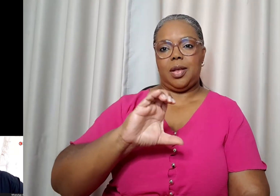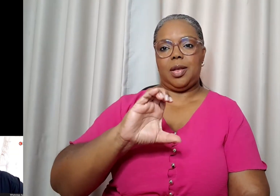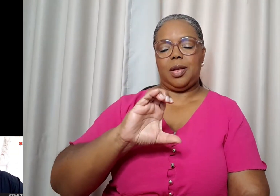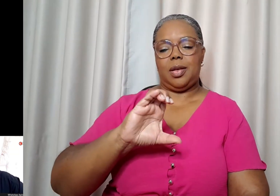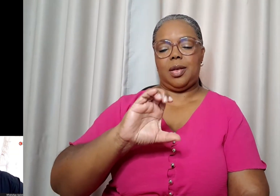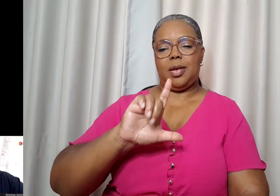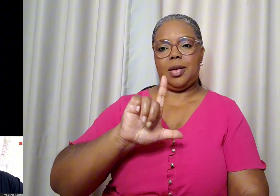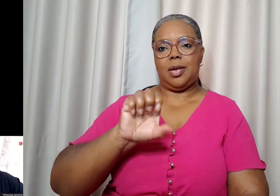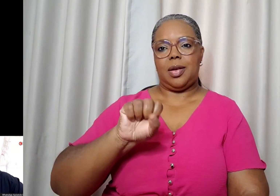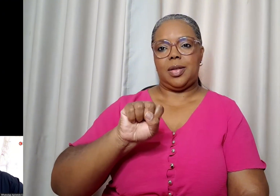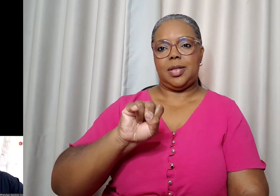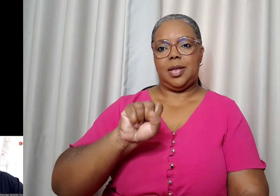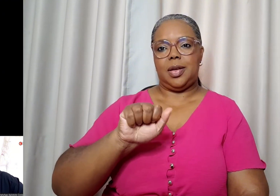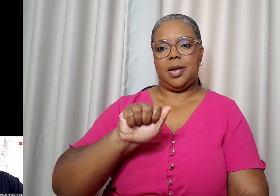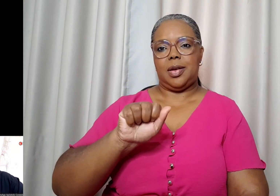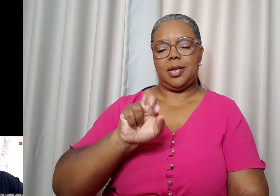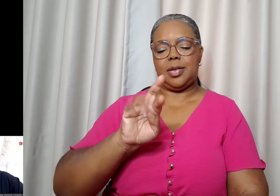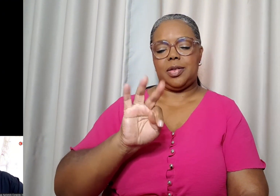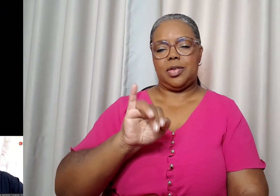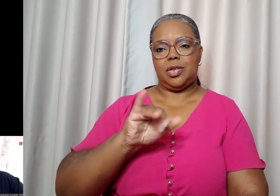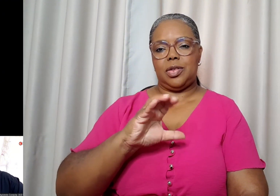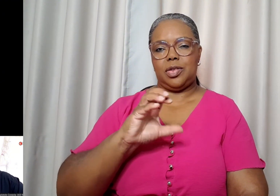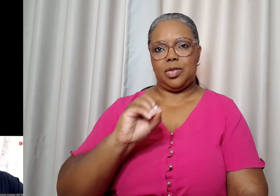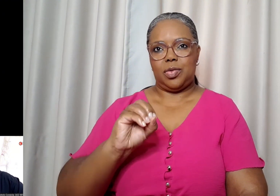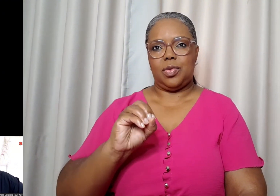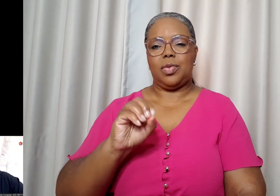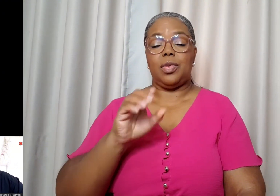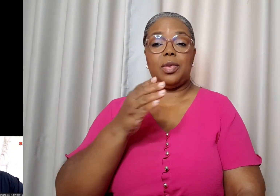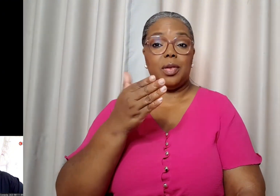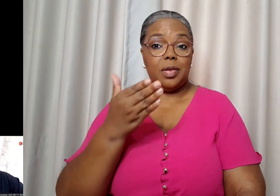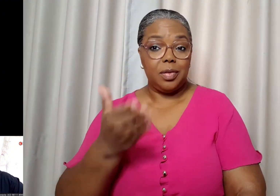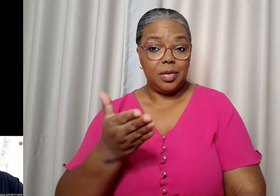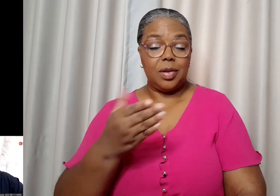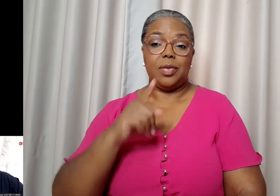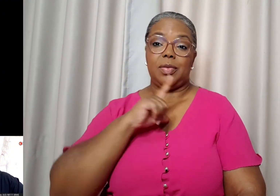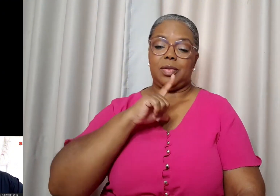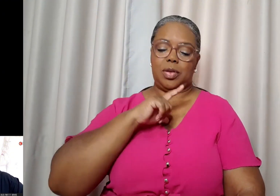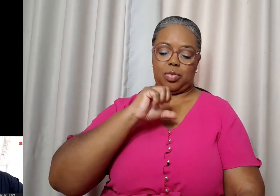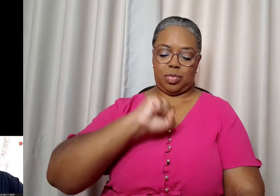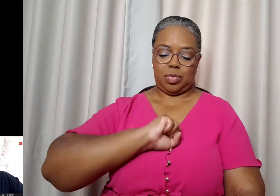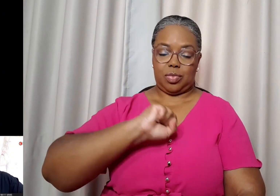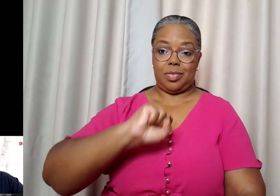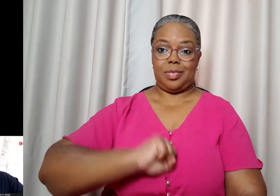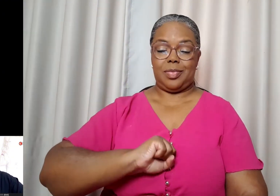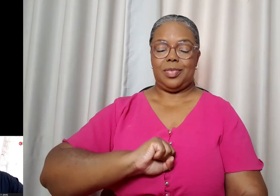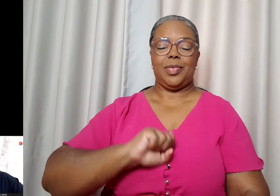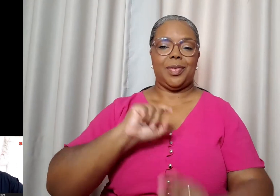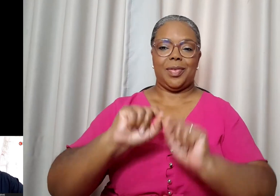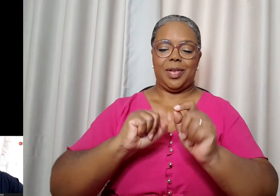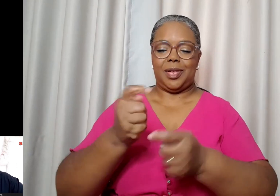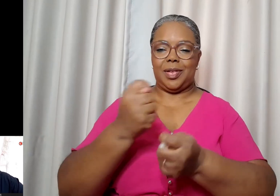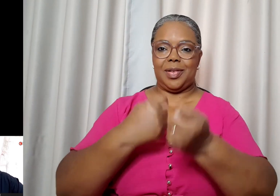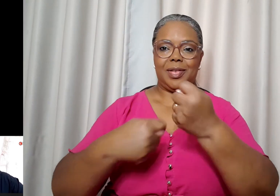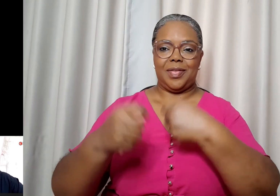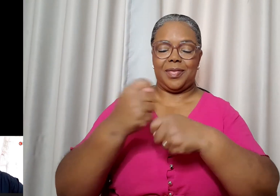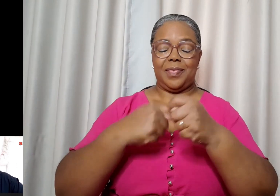desempenhe o seu chamado, que é como sacerdote de mercado. Você é fiel a